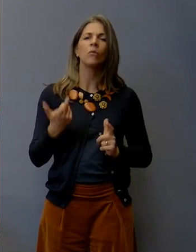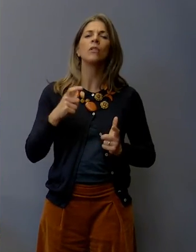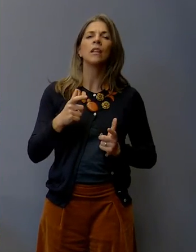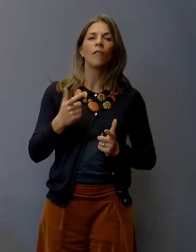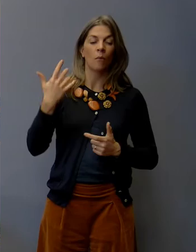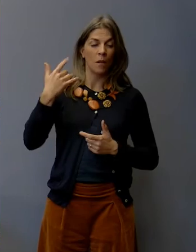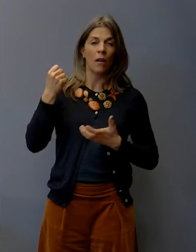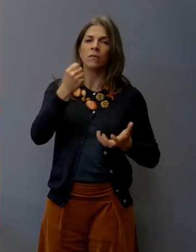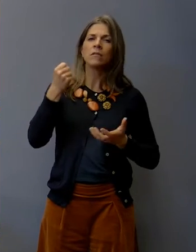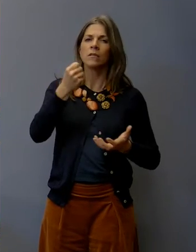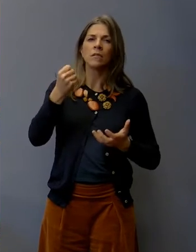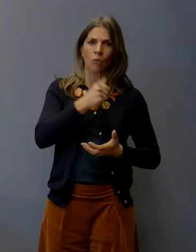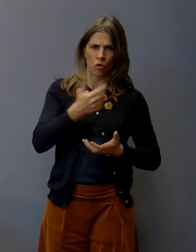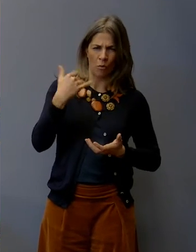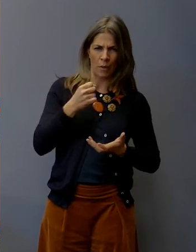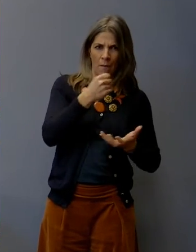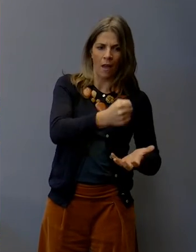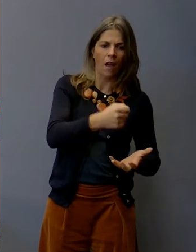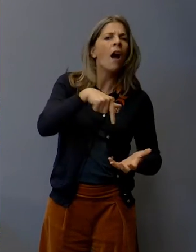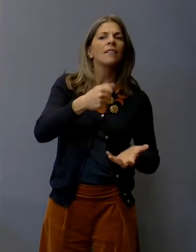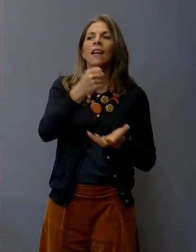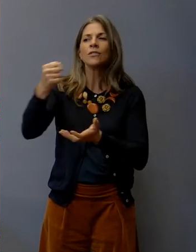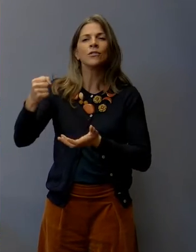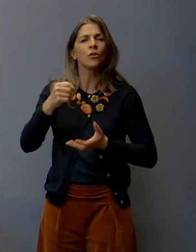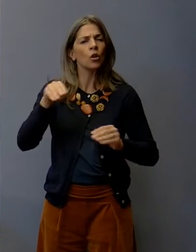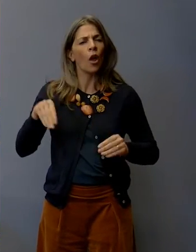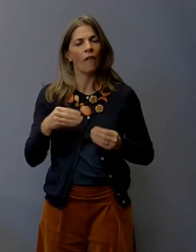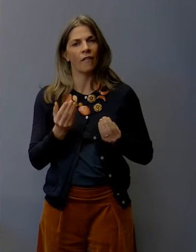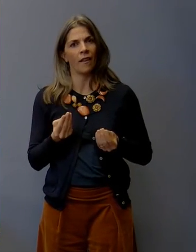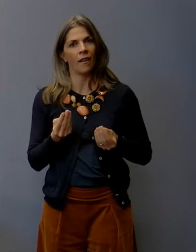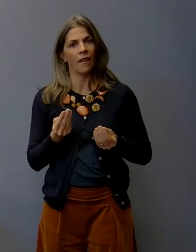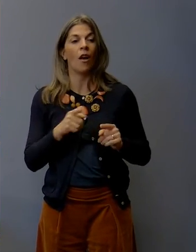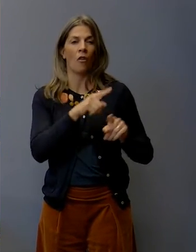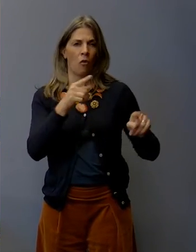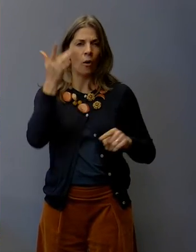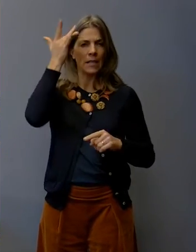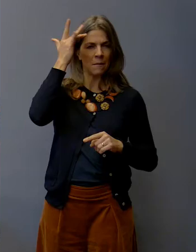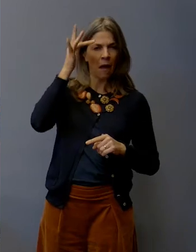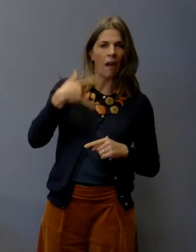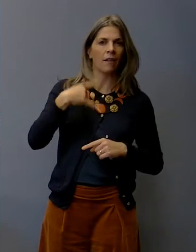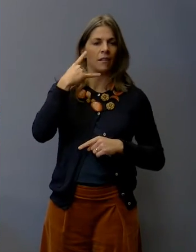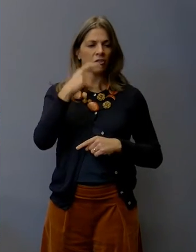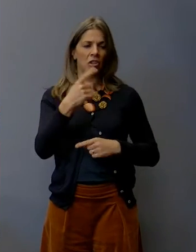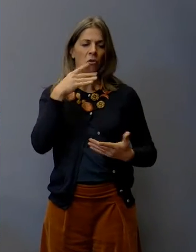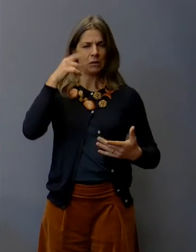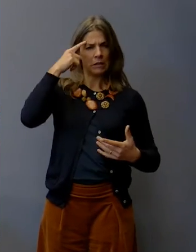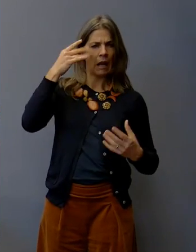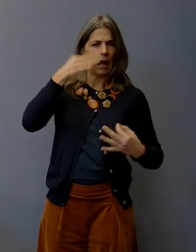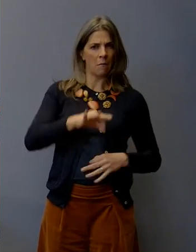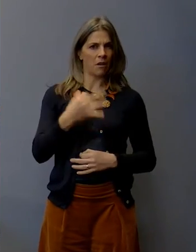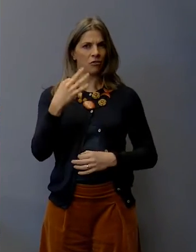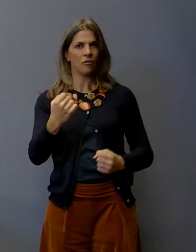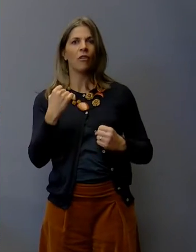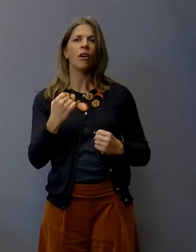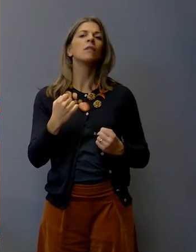municipi vorremmo sapere dove sono voi che siete così bravi che ci siete smart sapete leggere bene perché qua sono i passi